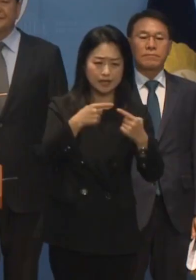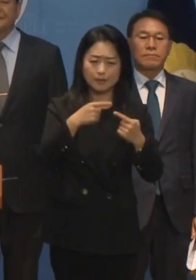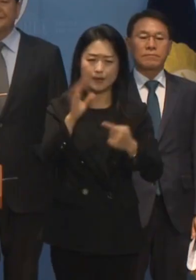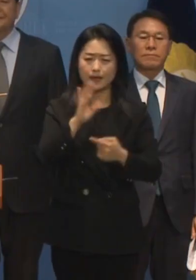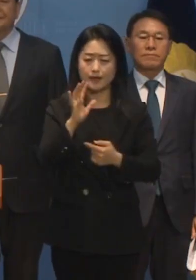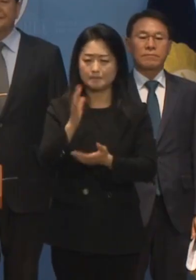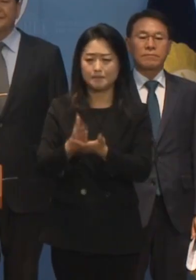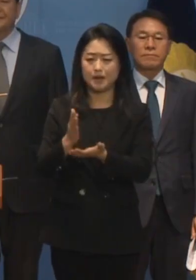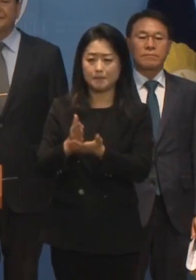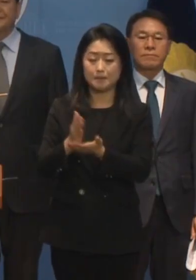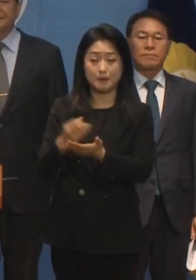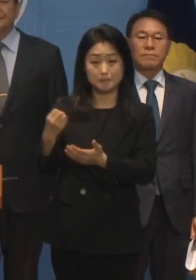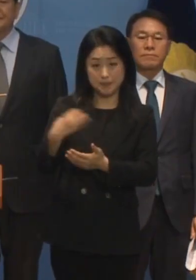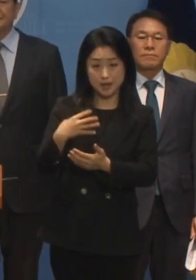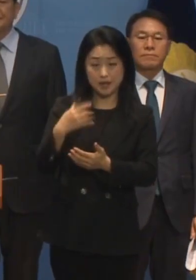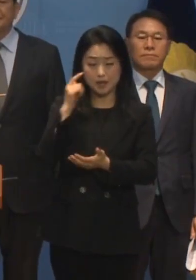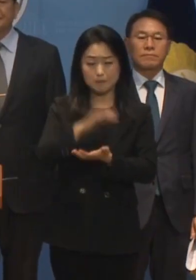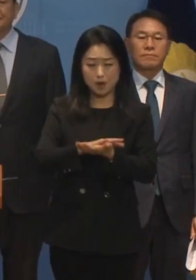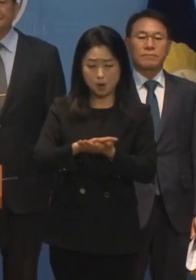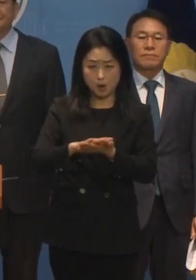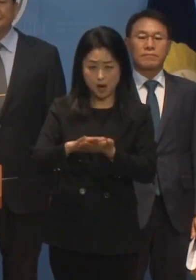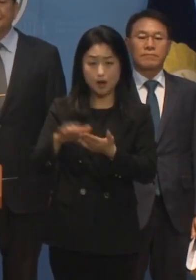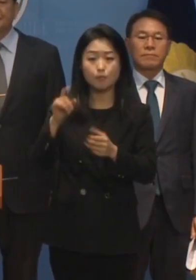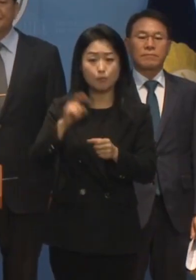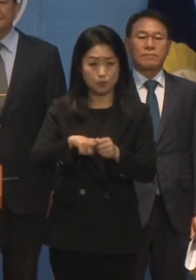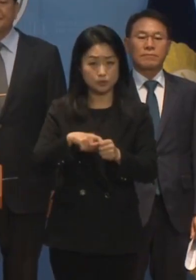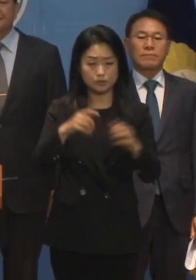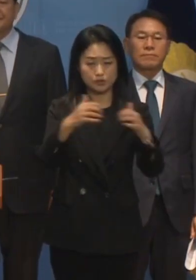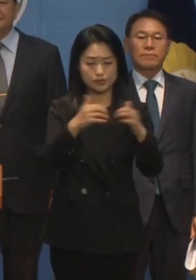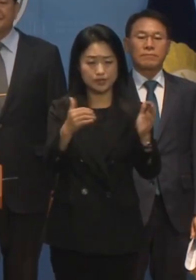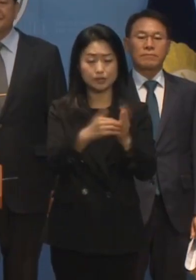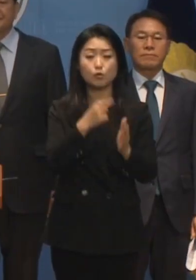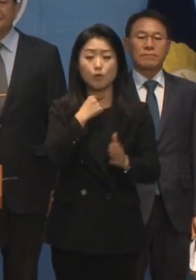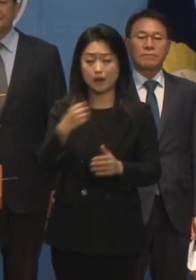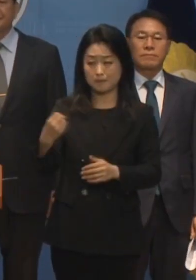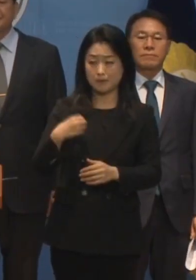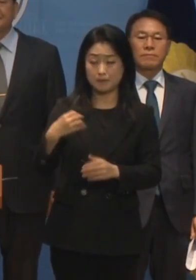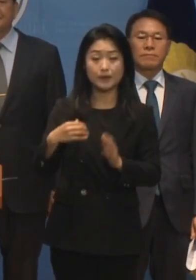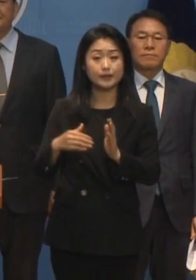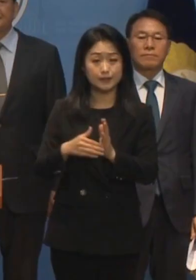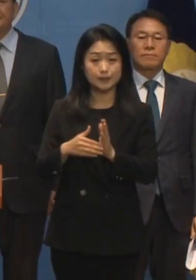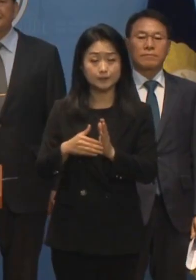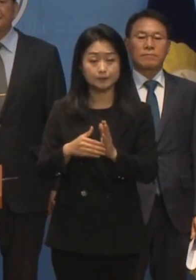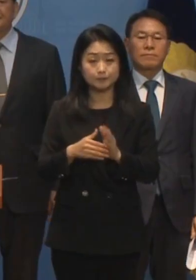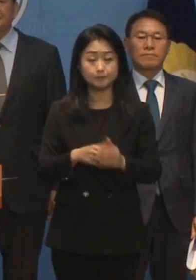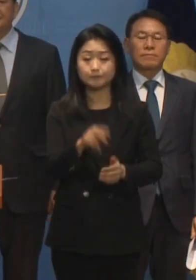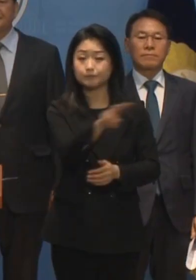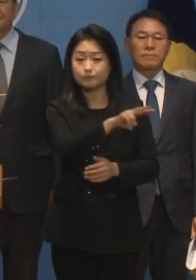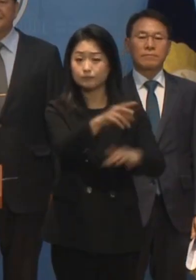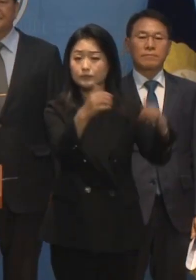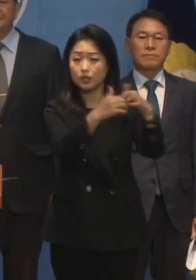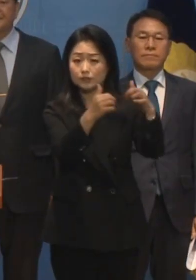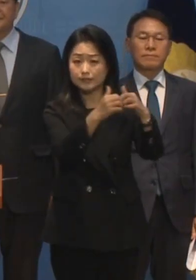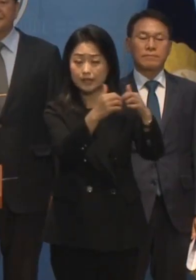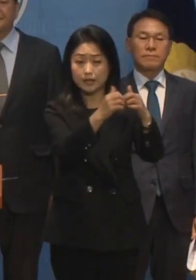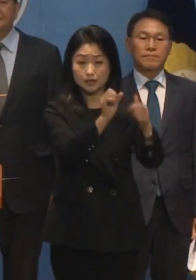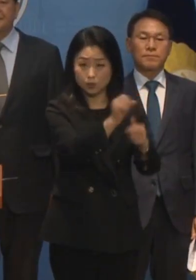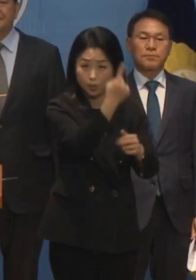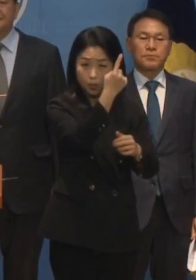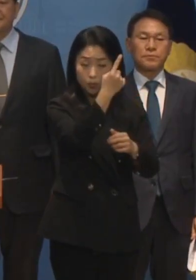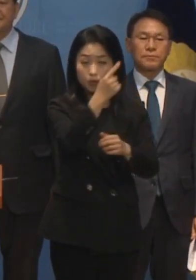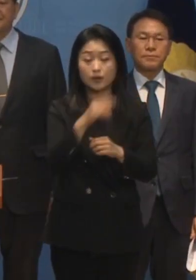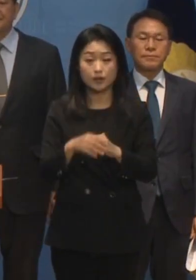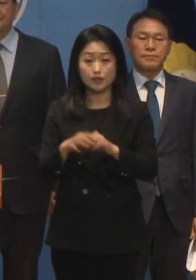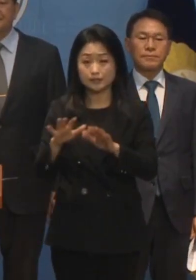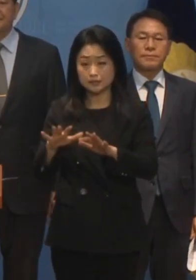전쟁의 평화적 종식을 강조한 바 있습니다. 미국 정권 교체로 러우 전쟁에 대한 정책이 급변할